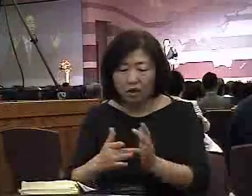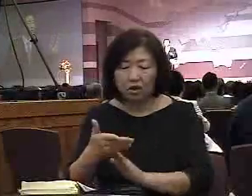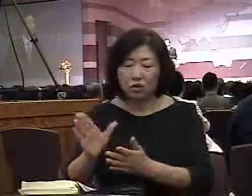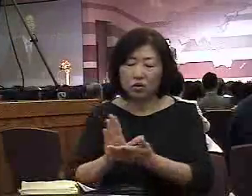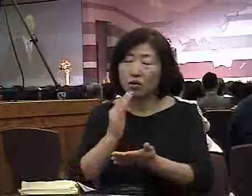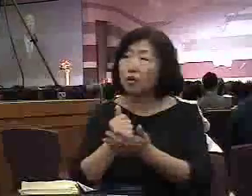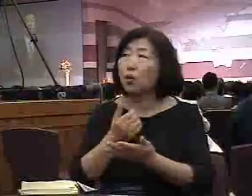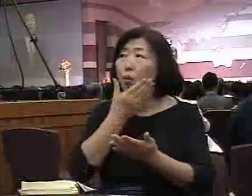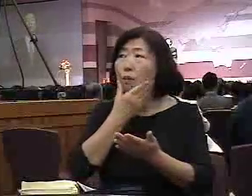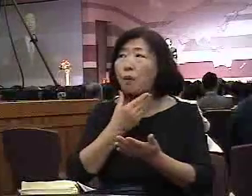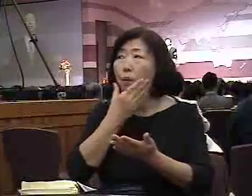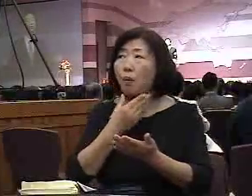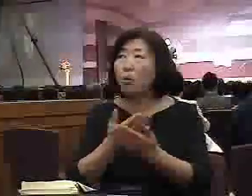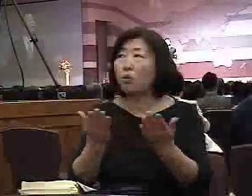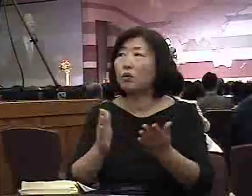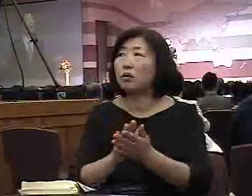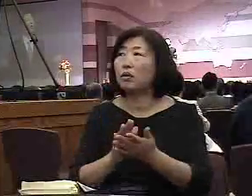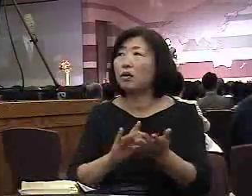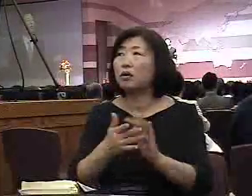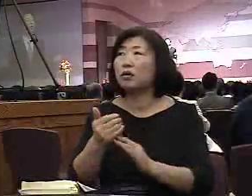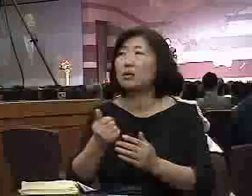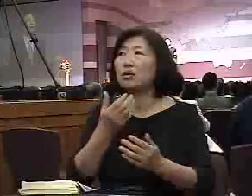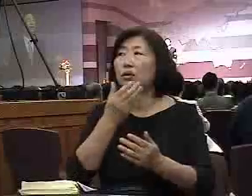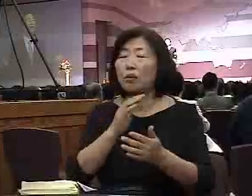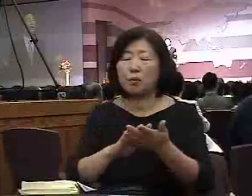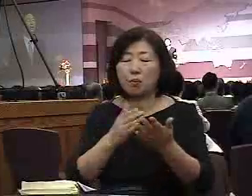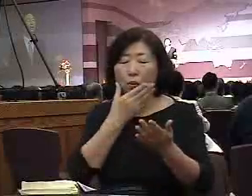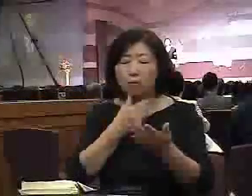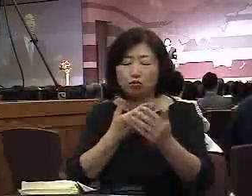복을 주겠다. 손이 없는데요.